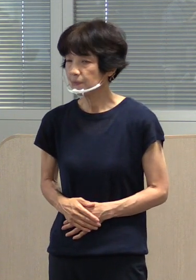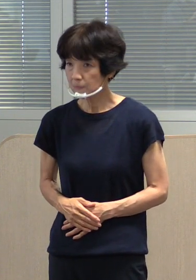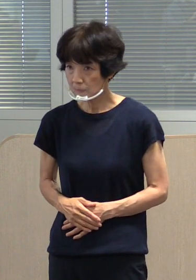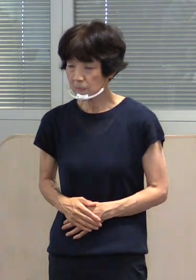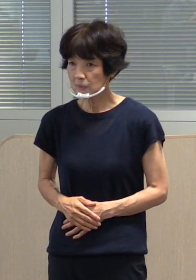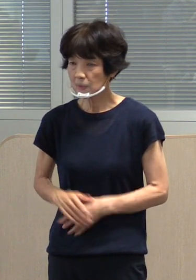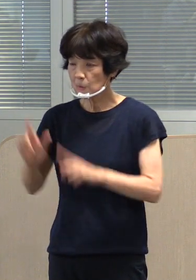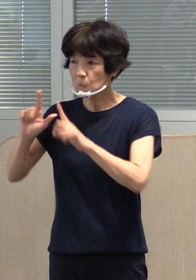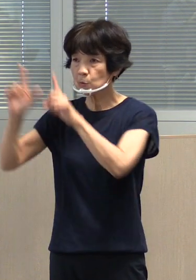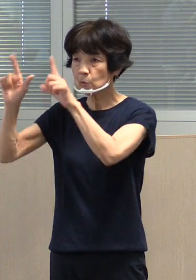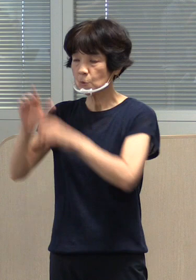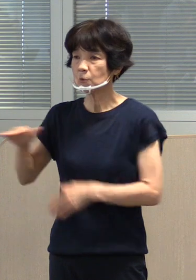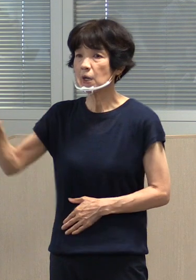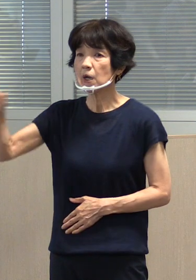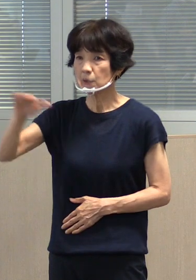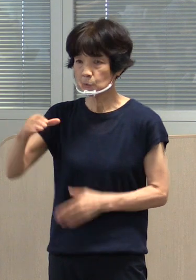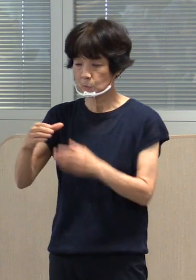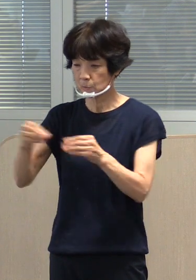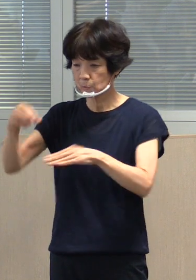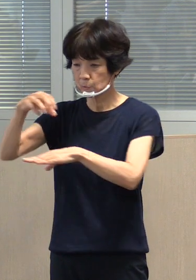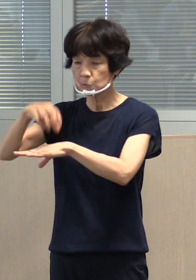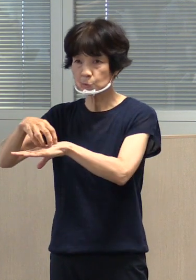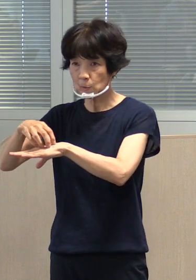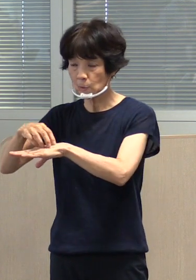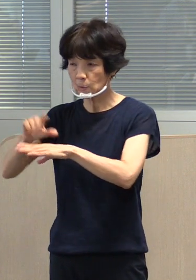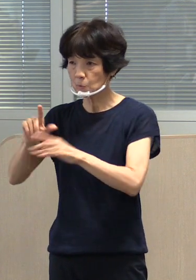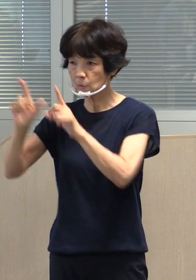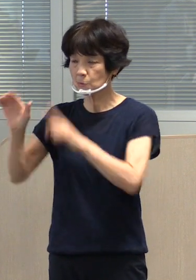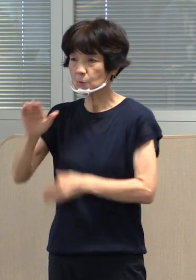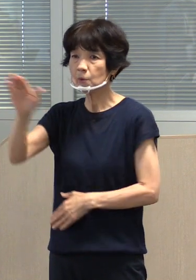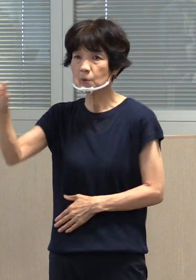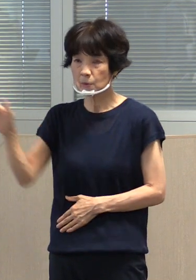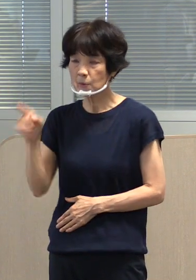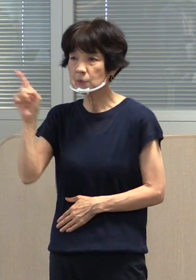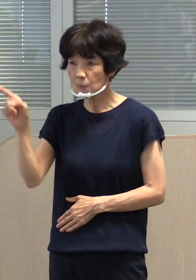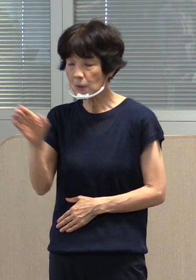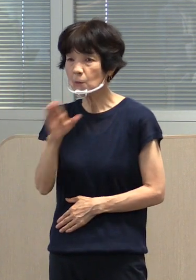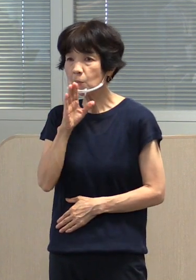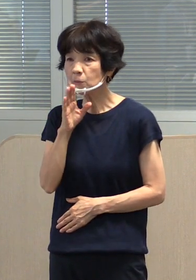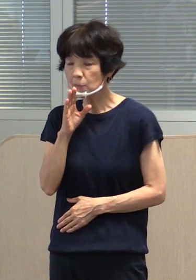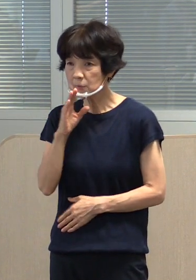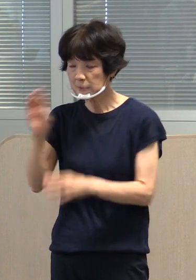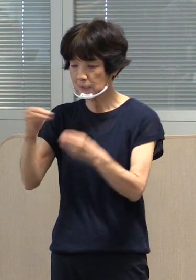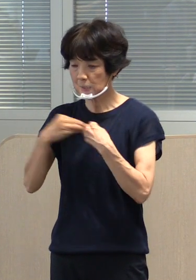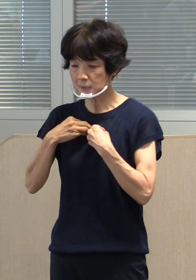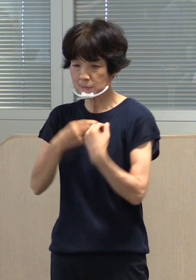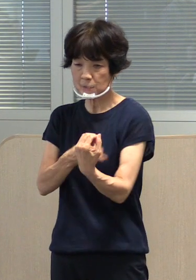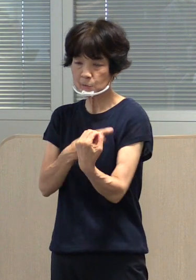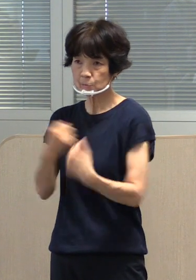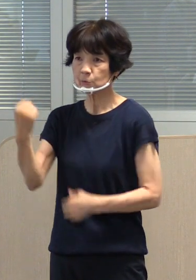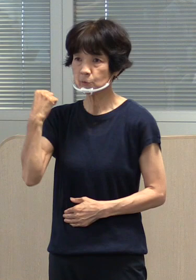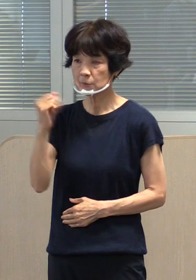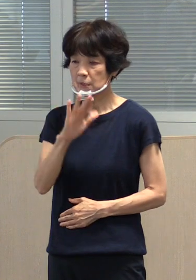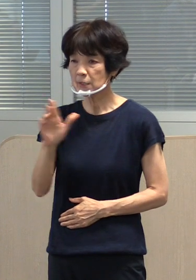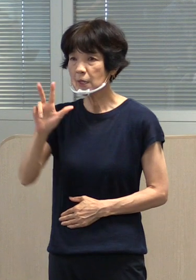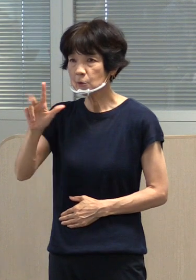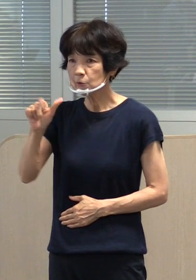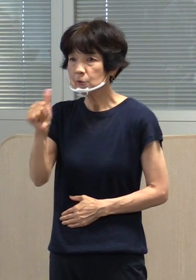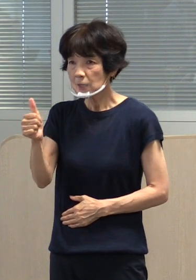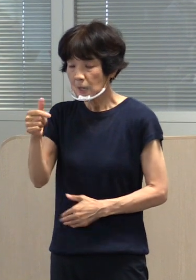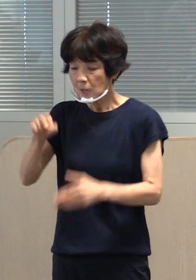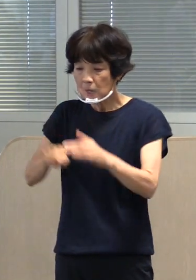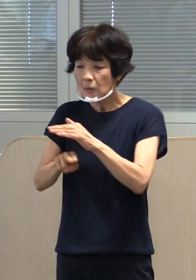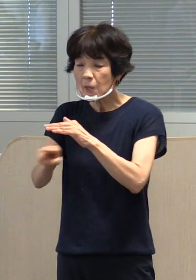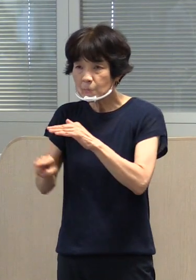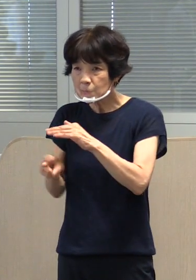東京都と、首都圏でにおいては、大変感染力が強いデルタ株への置き換